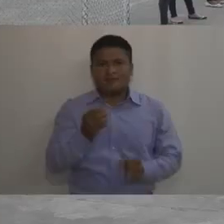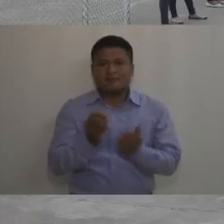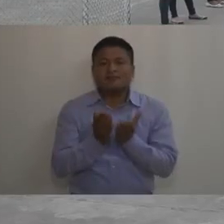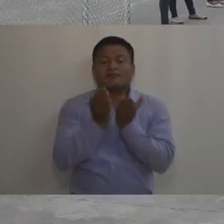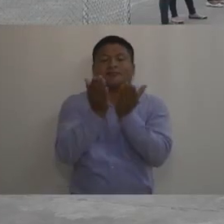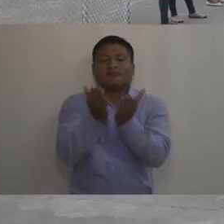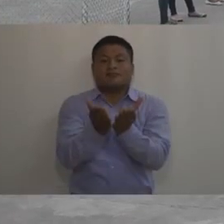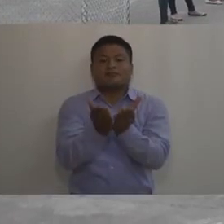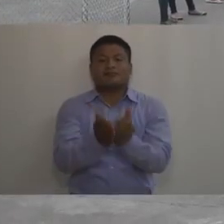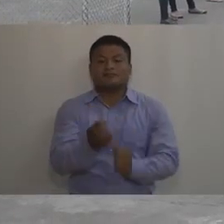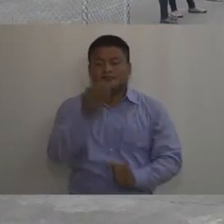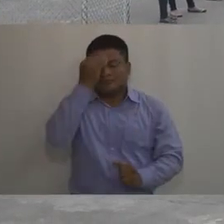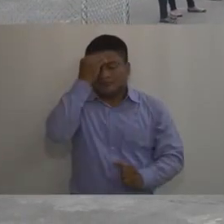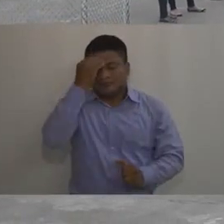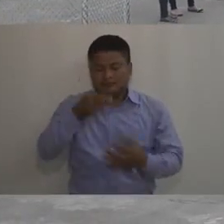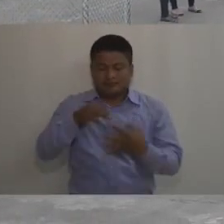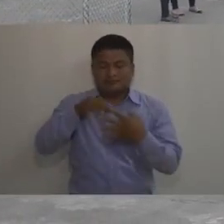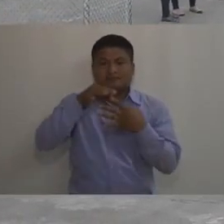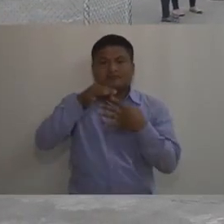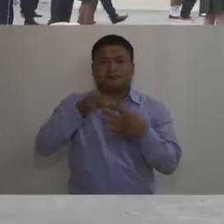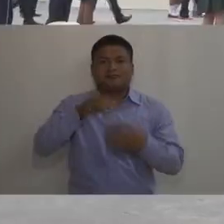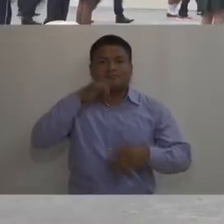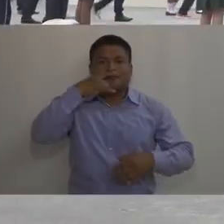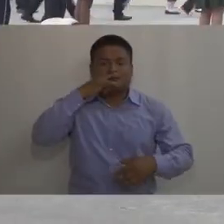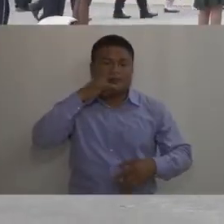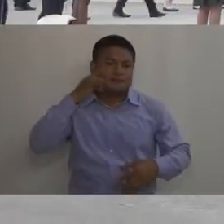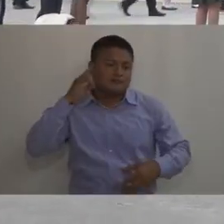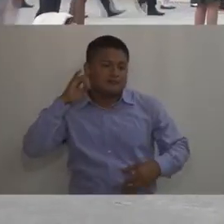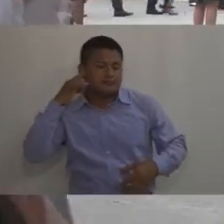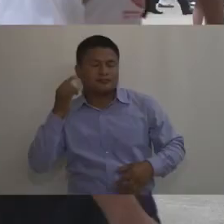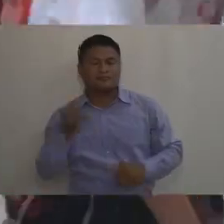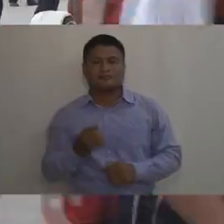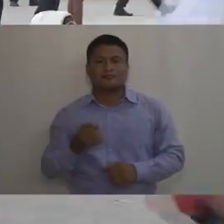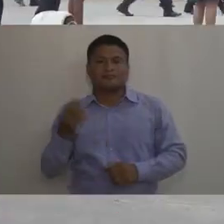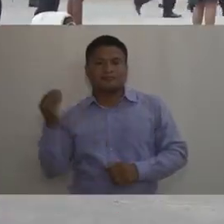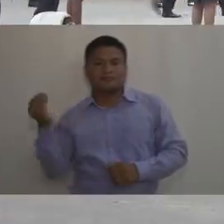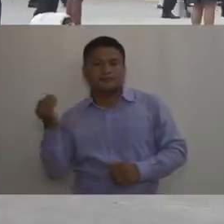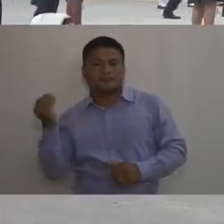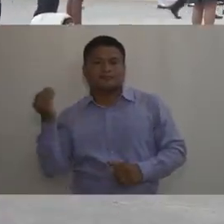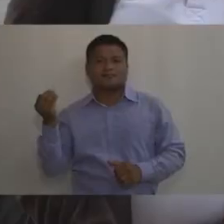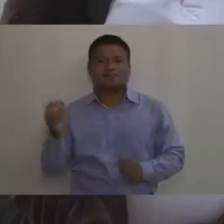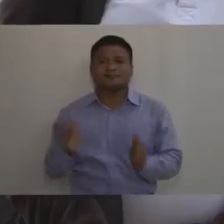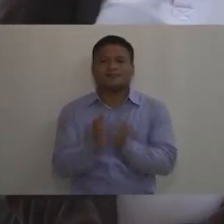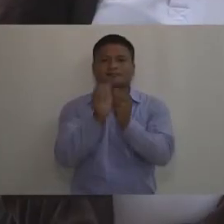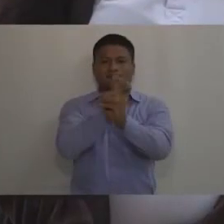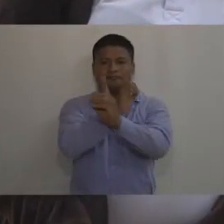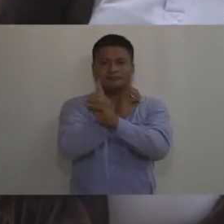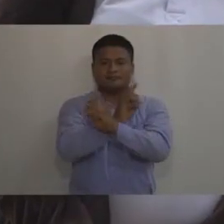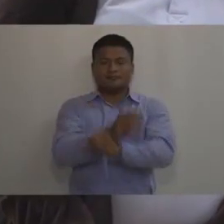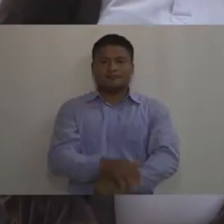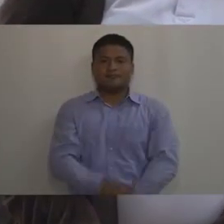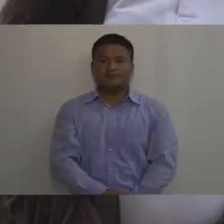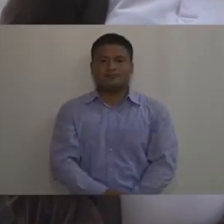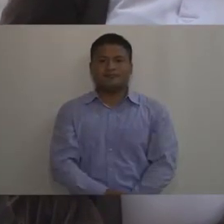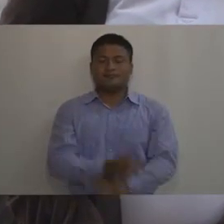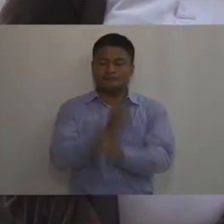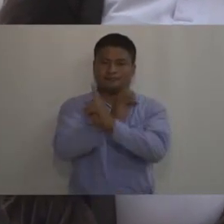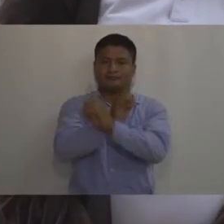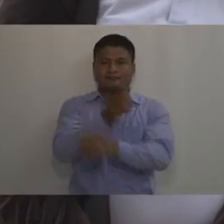que brinda educación especial a niños, niñas y adolescentes con discapacidad,